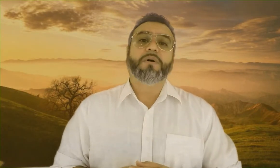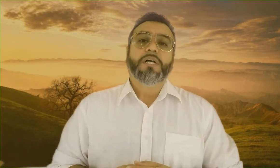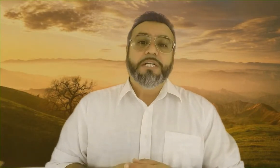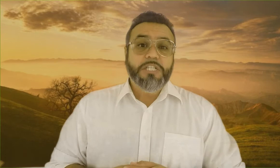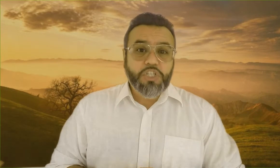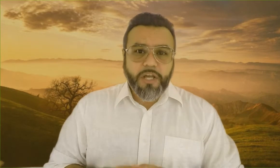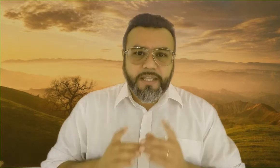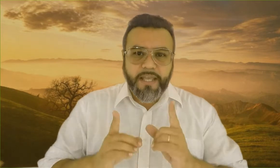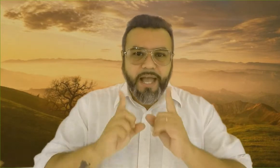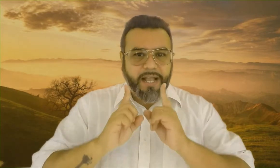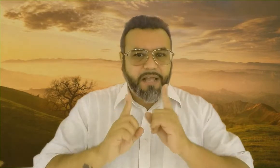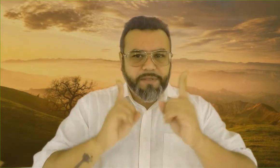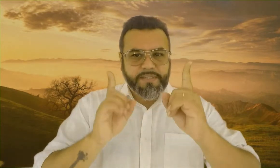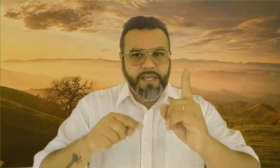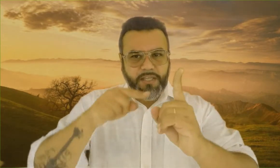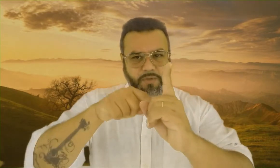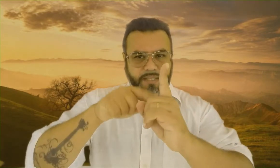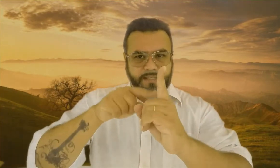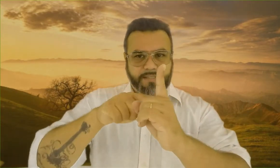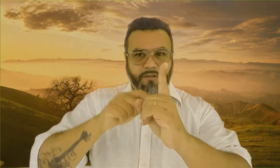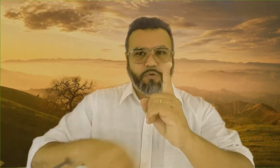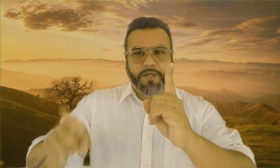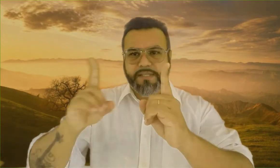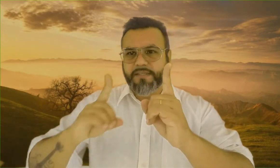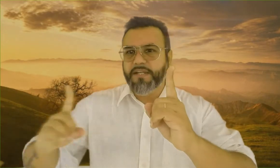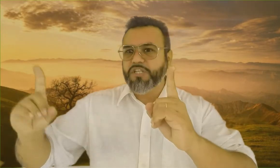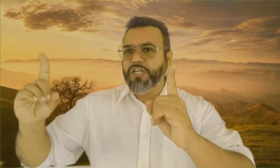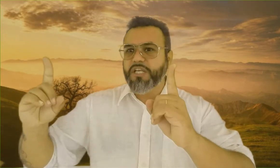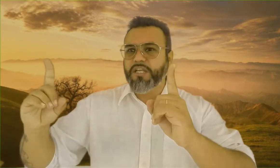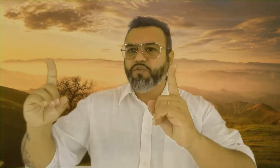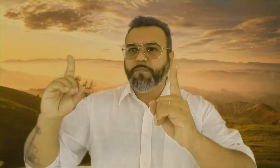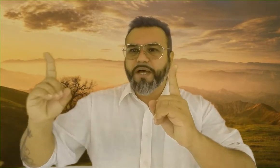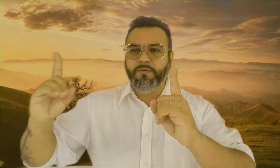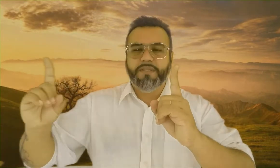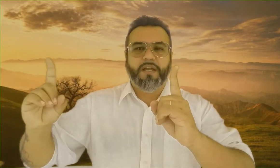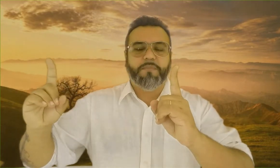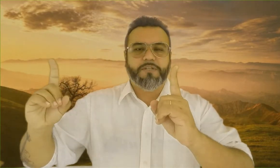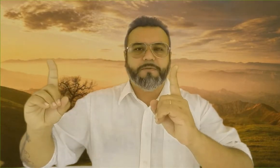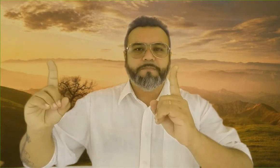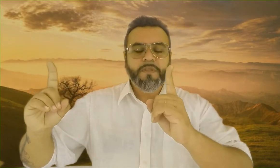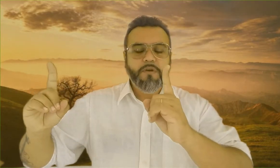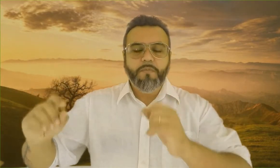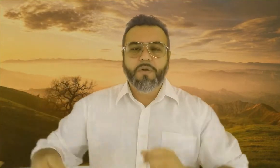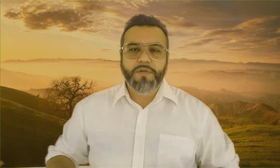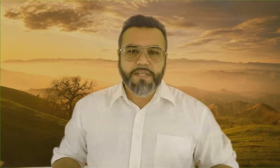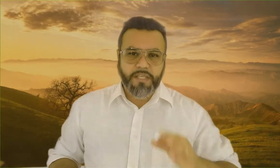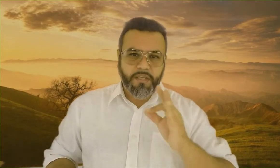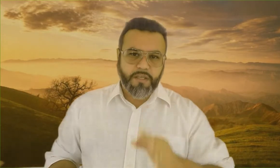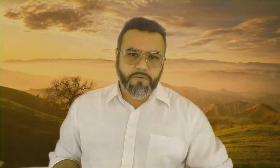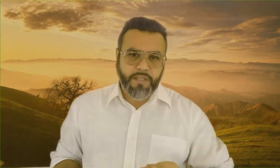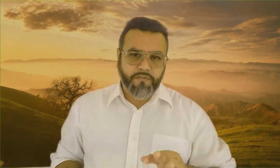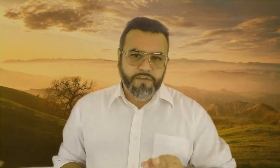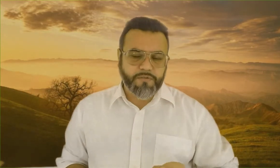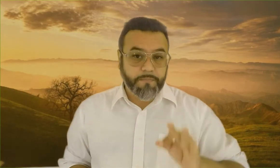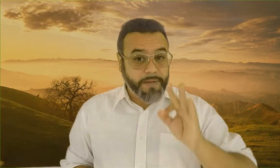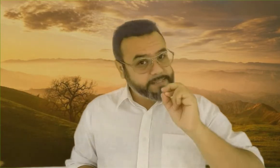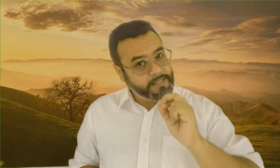Só que acaba saindo a atenção do palestrante e indo para o intérprete. uma coisa que eu tenho visto bastante